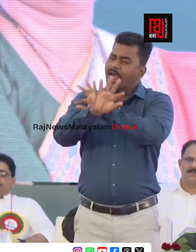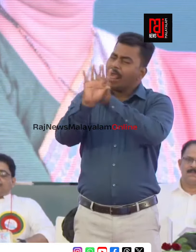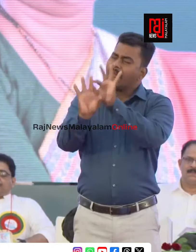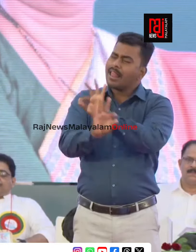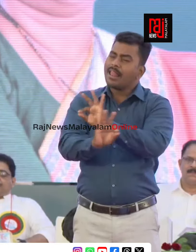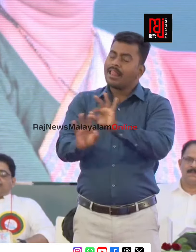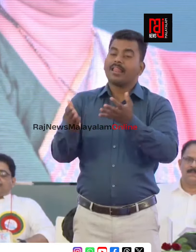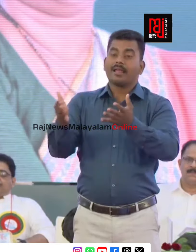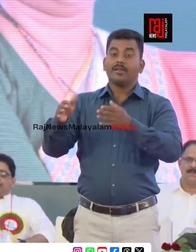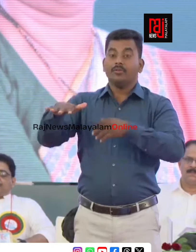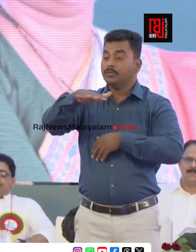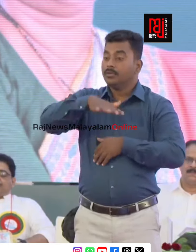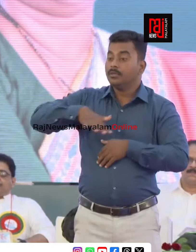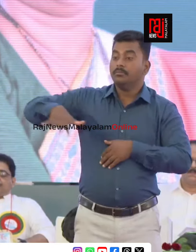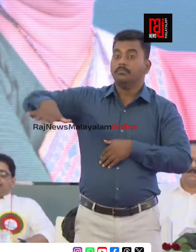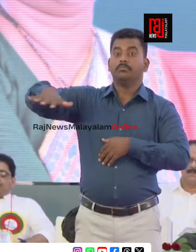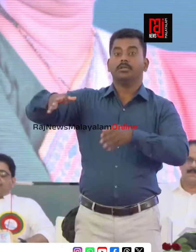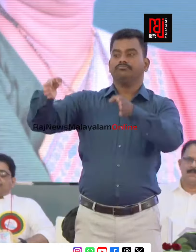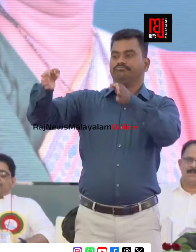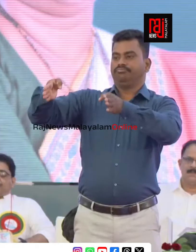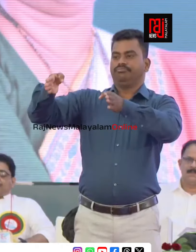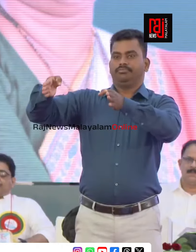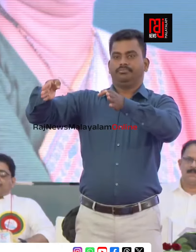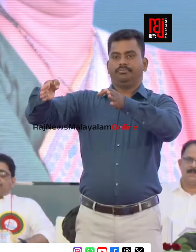ഇങ്ങനെയുള്ള ഘടകങ്ങളെല്ലാം ഇതിൽ ഉൾക്കൊള്ളും.